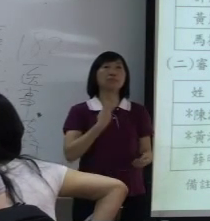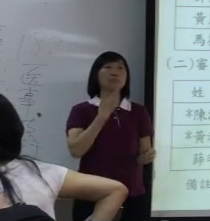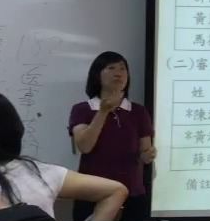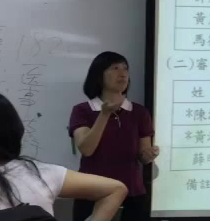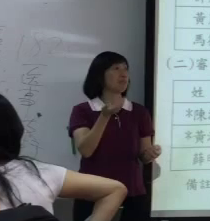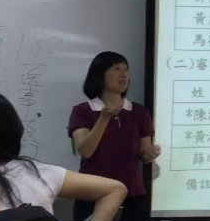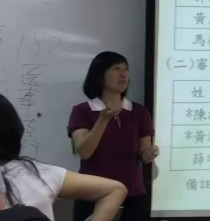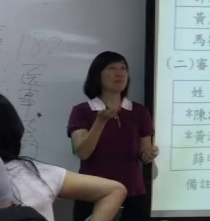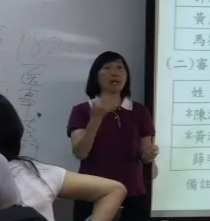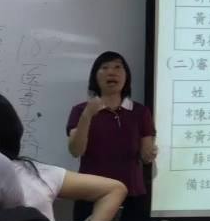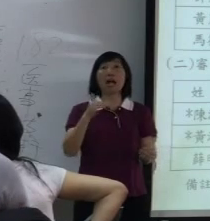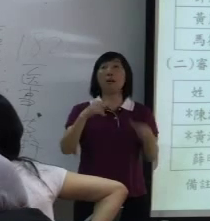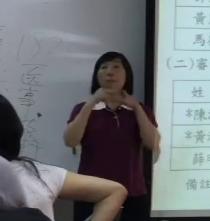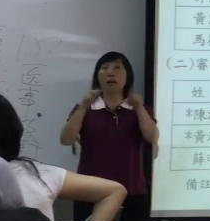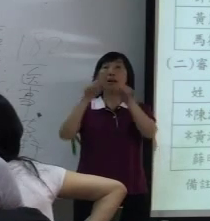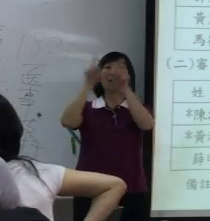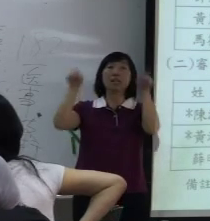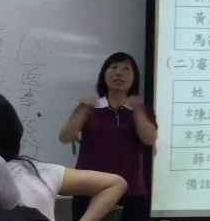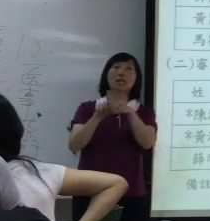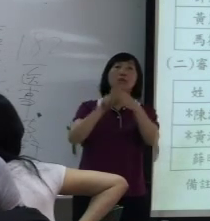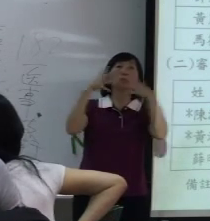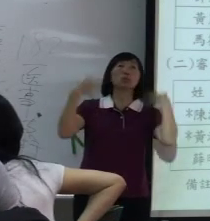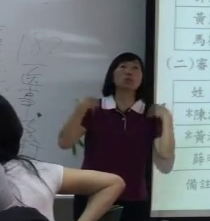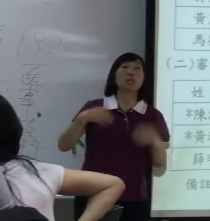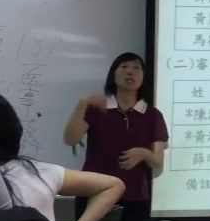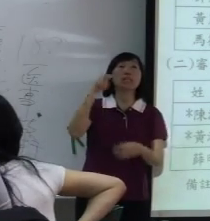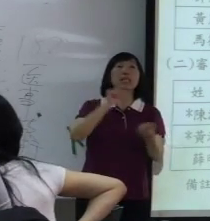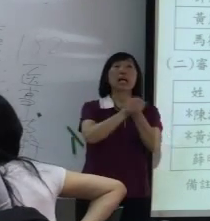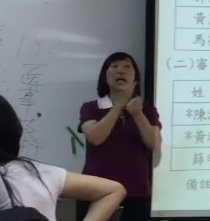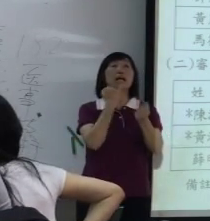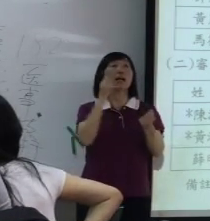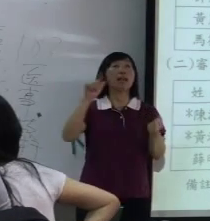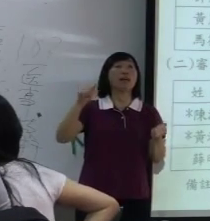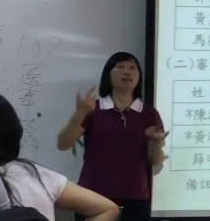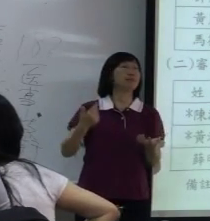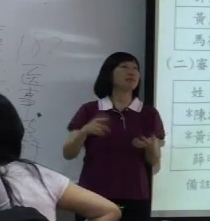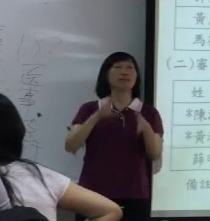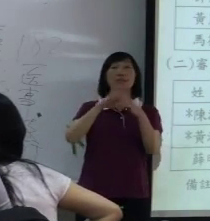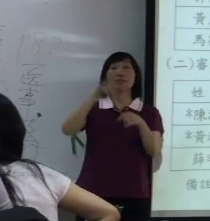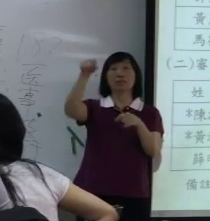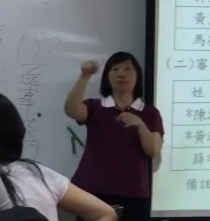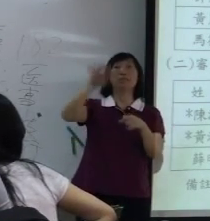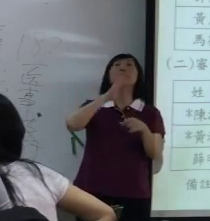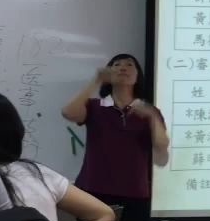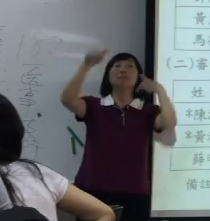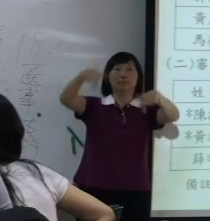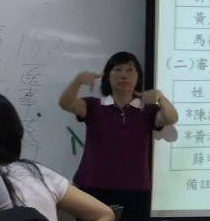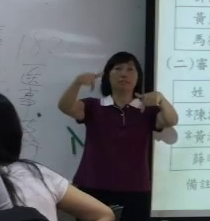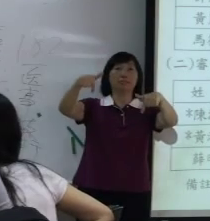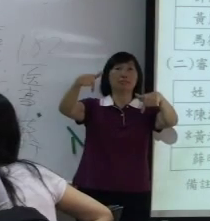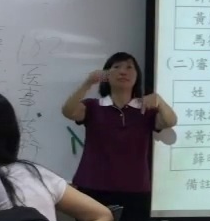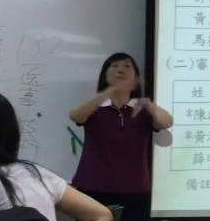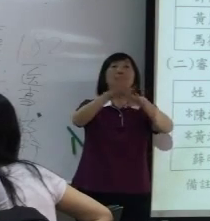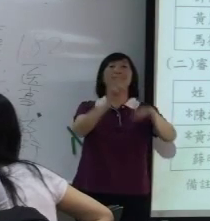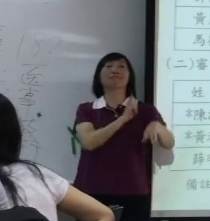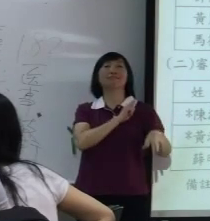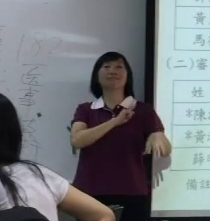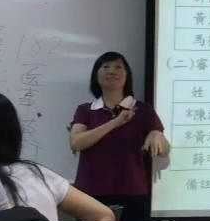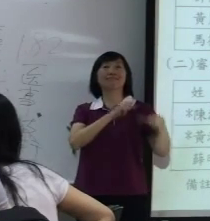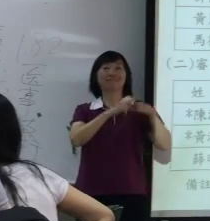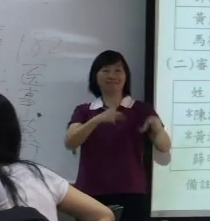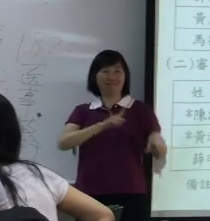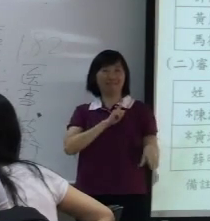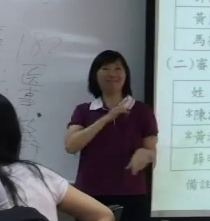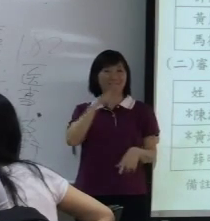绍张正芬主任，还有没有介绍柯老师啊？他们下午会自己介绍。